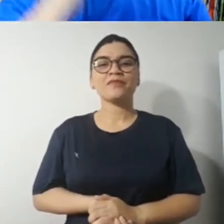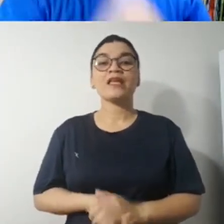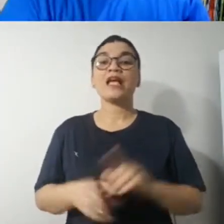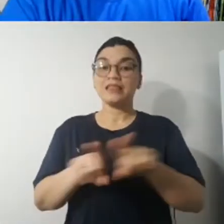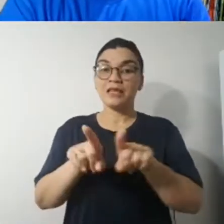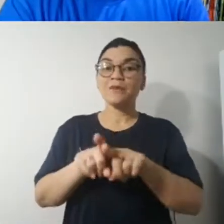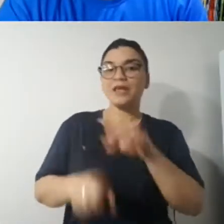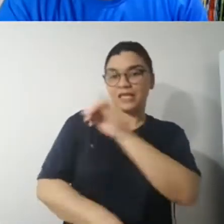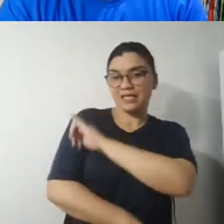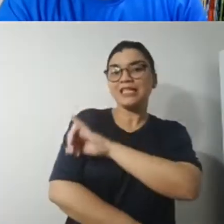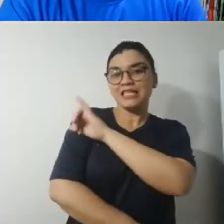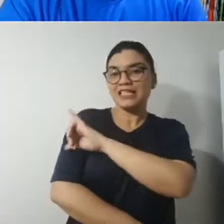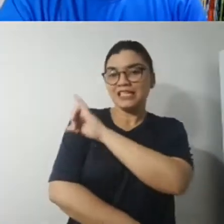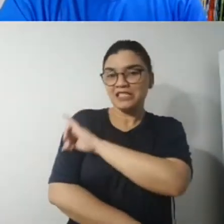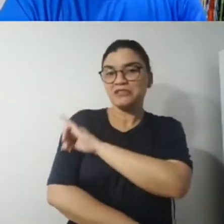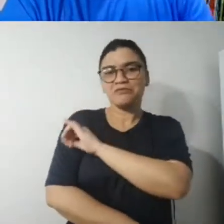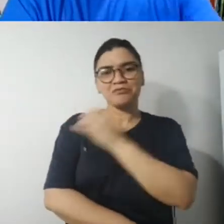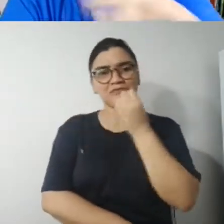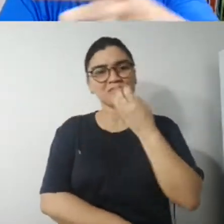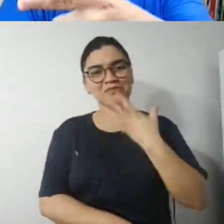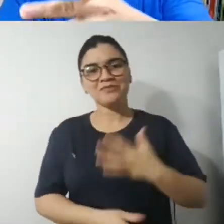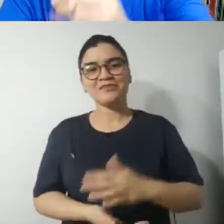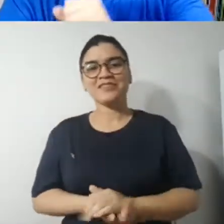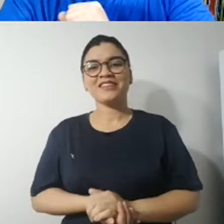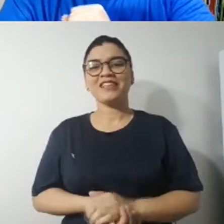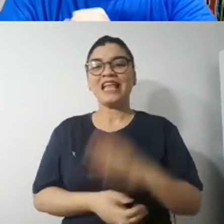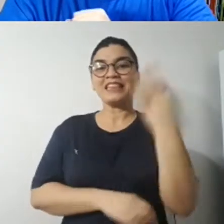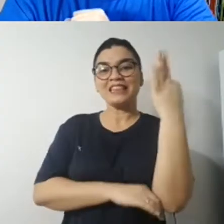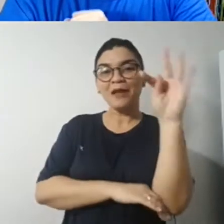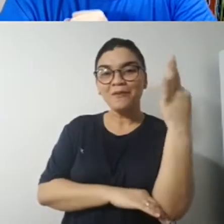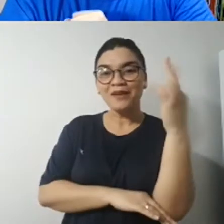teve gente aqui do Rio de Janeiro. Taperoá também.